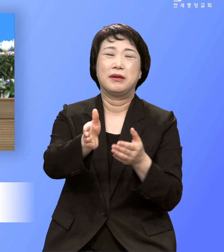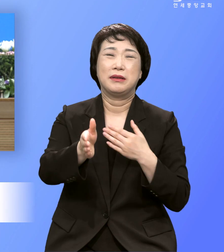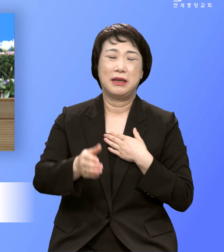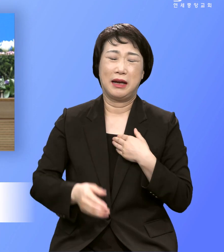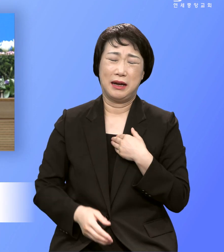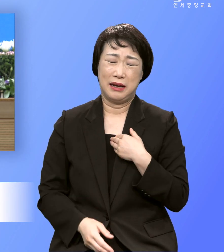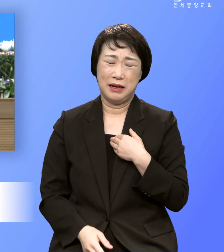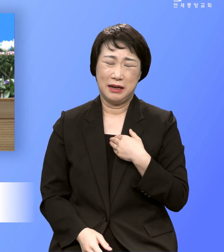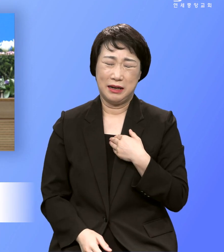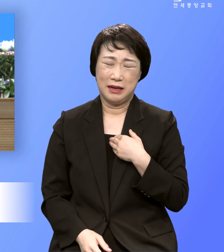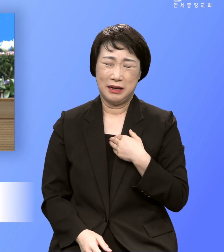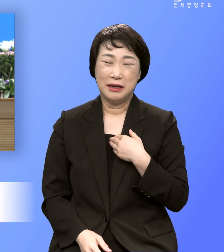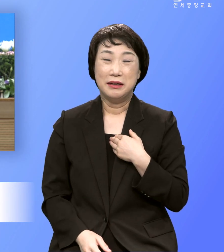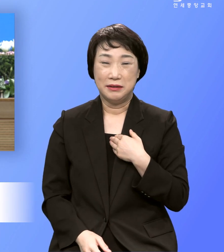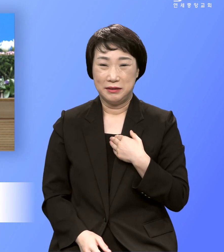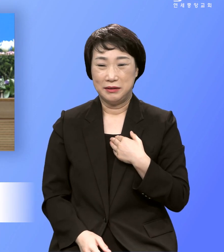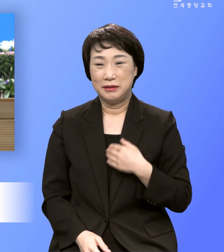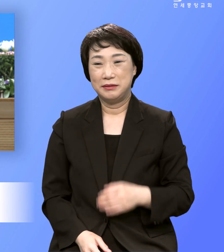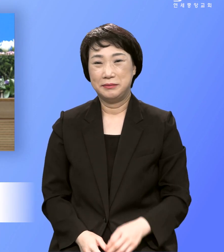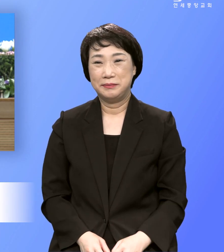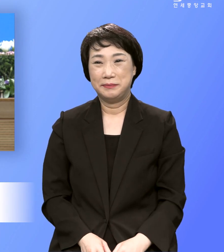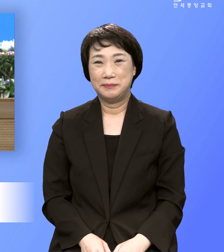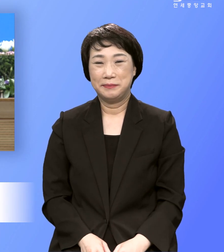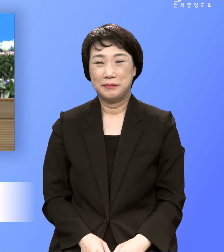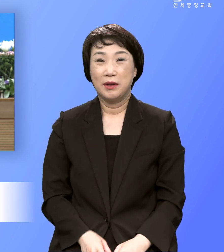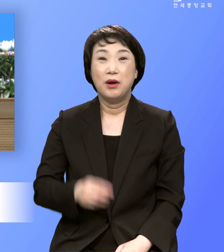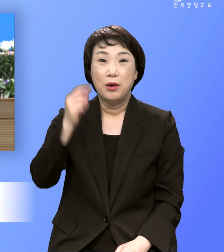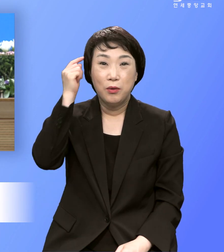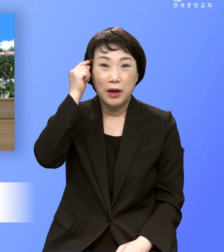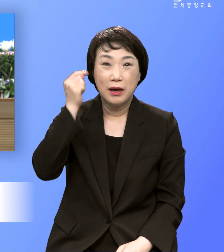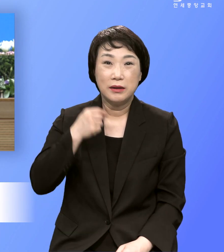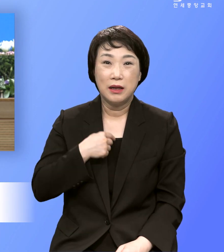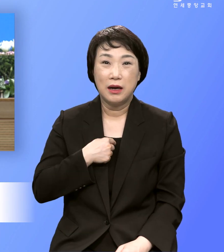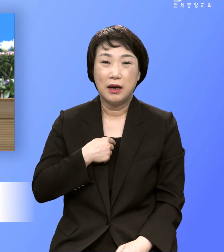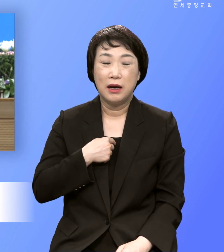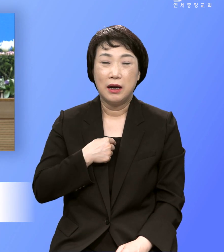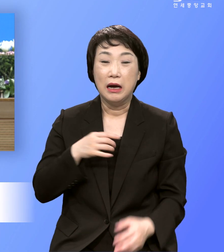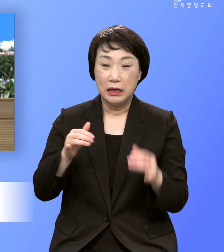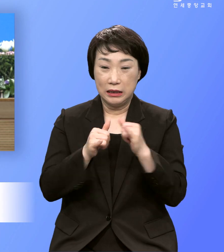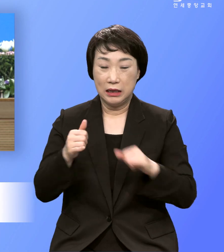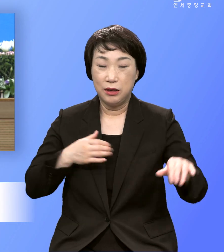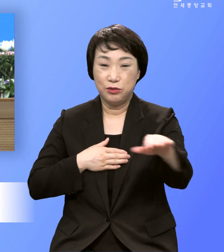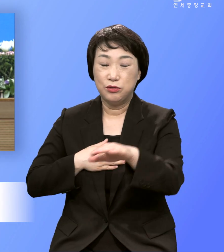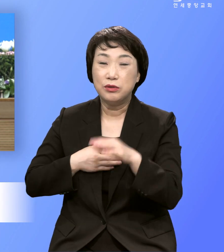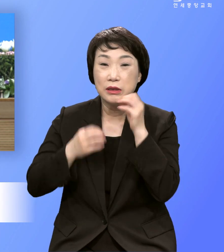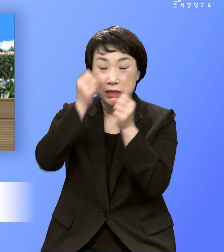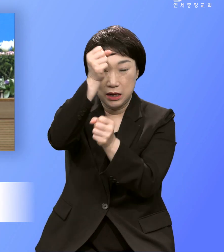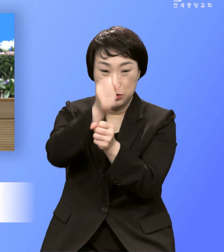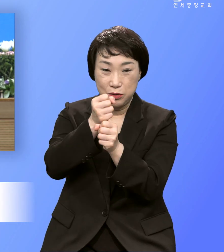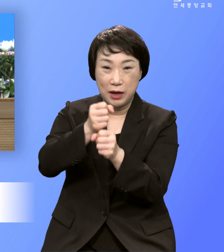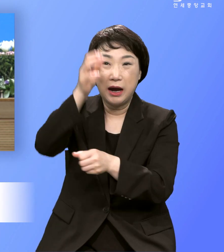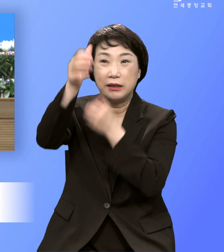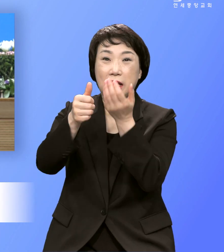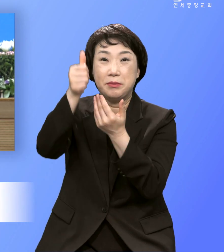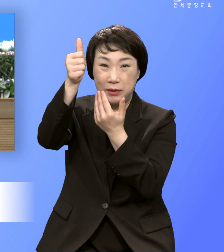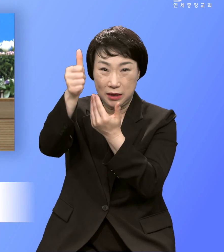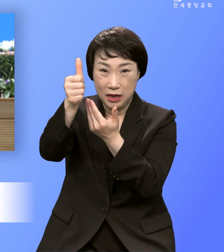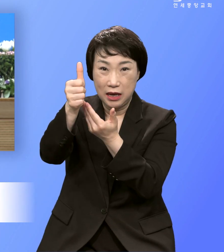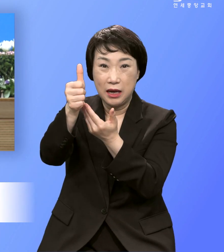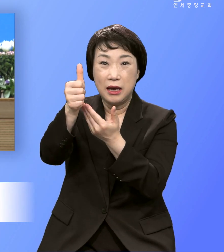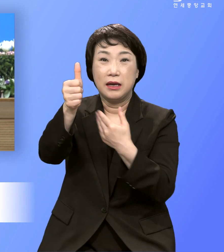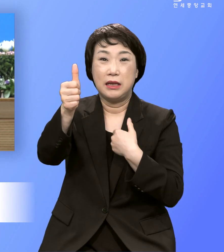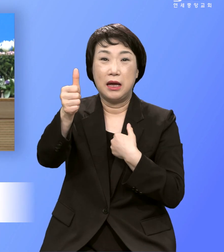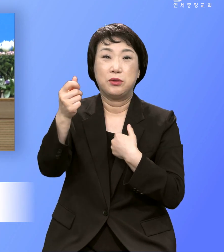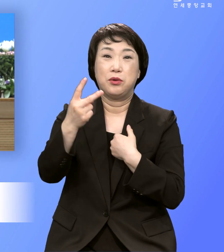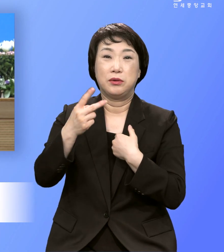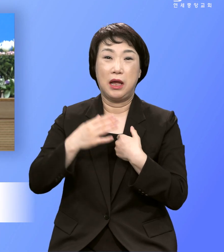전념을 다했지. 왜? 우리 인간을 창조하신 하나님께,